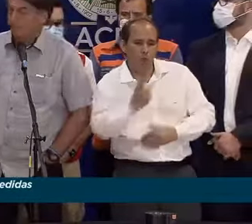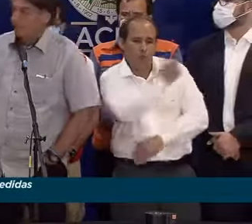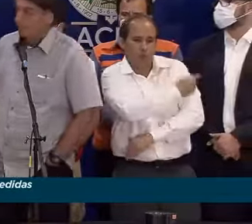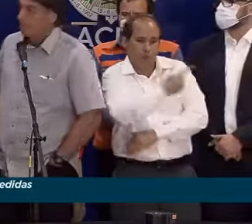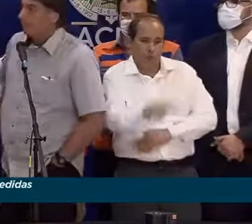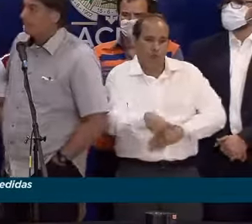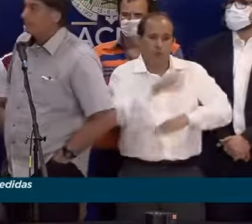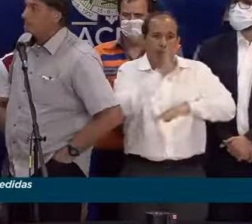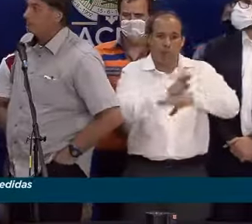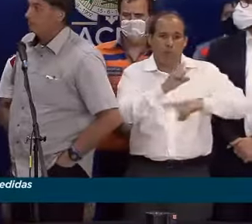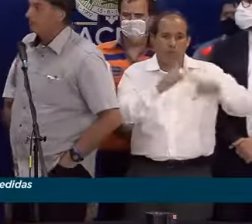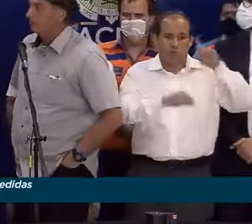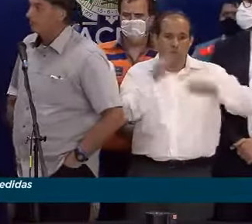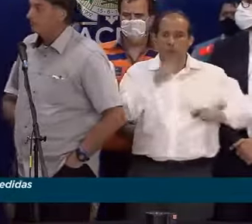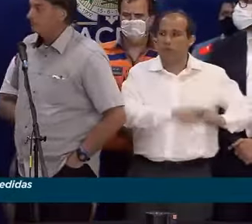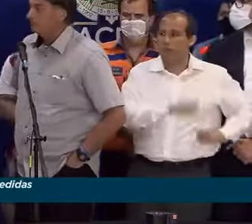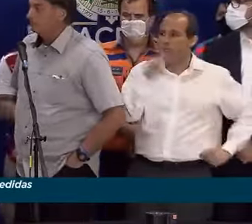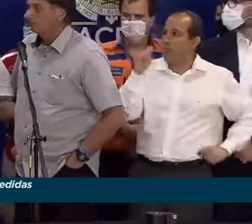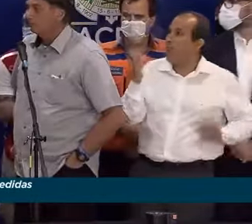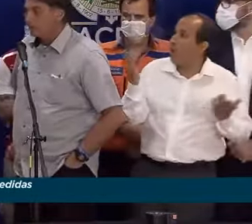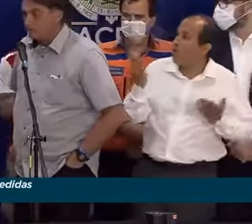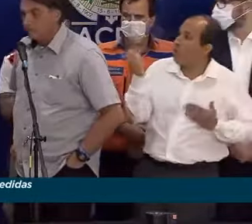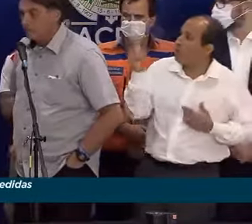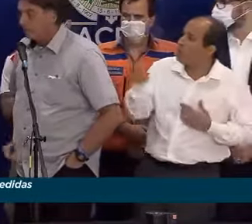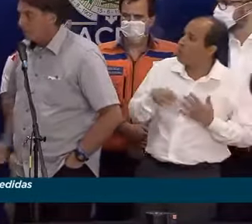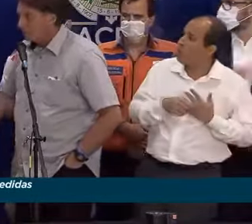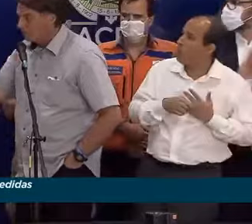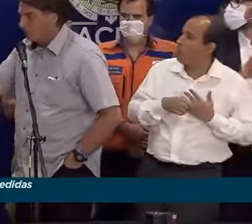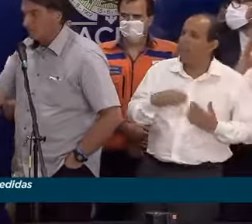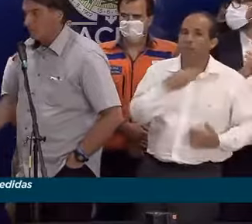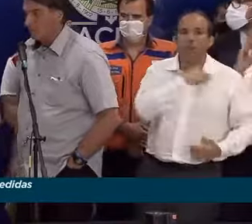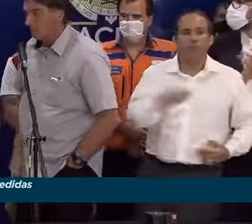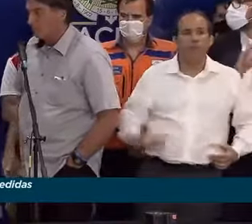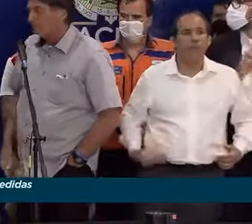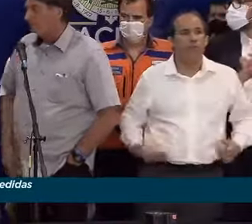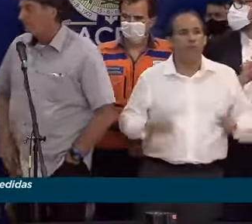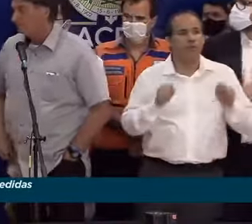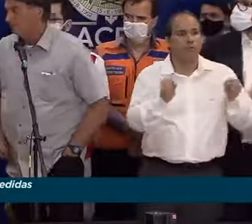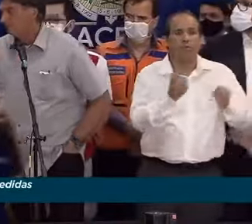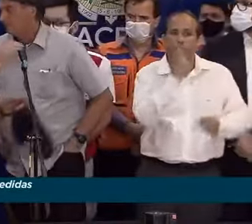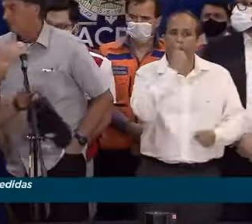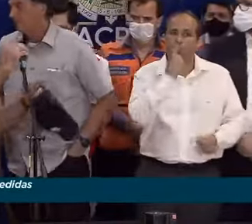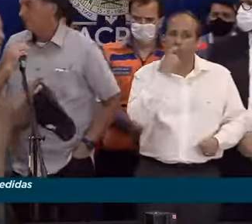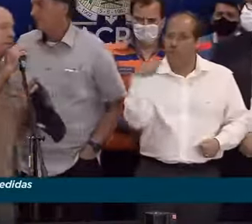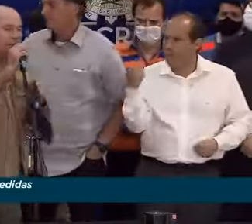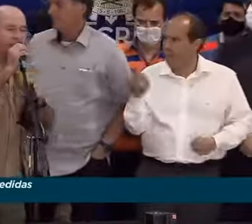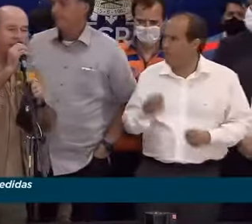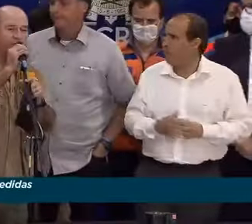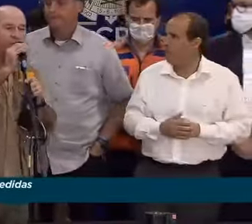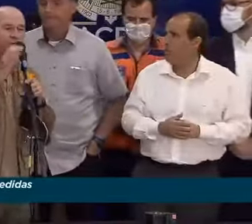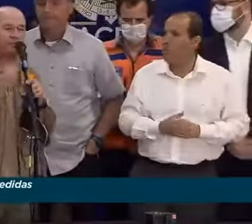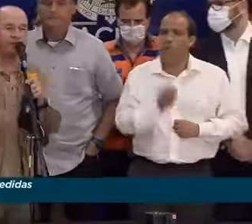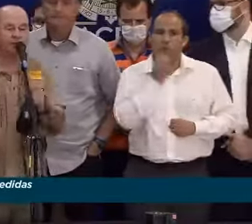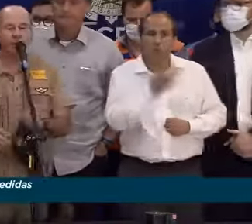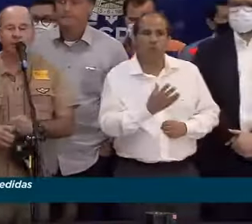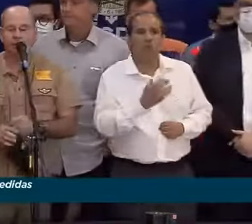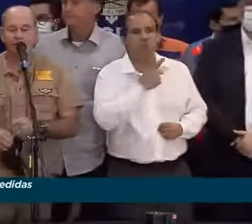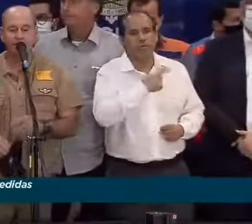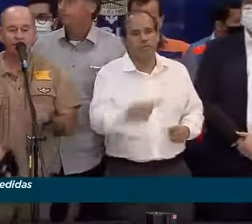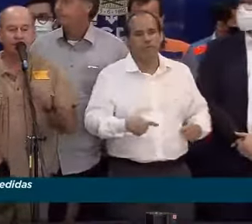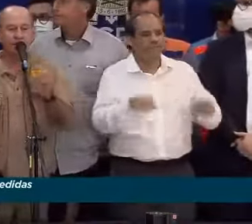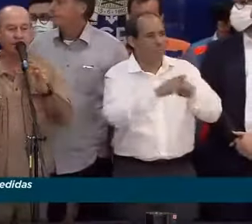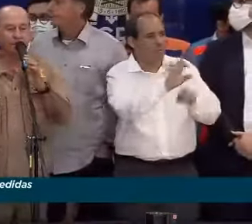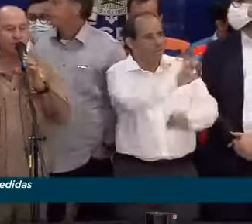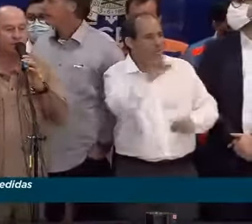Estado. Com a palavra aqui, nosso ministro da Defesa, general Fernando Azevedo. Senhor presidente,